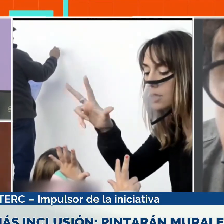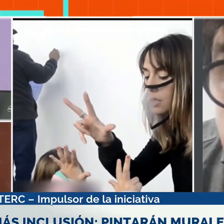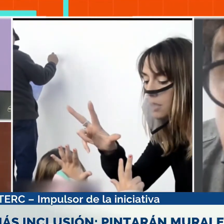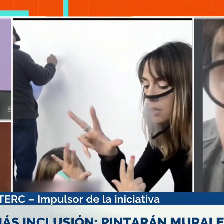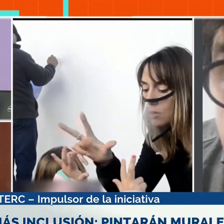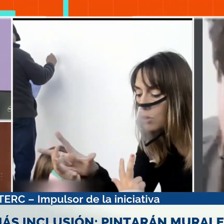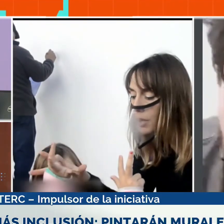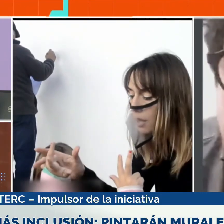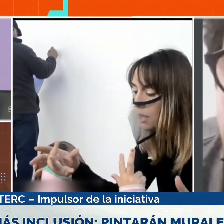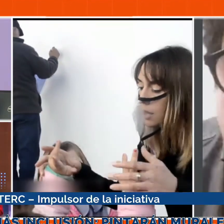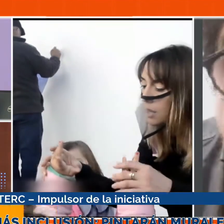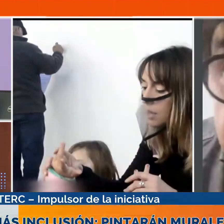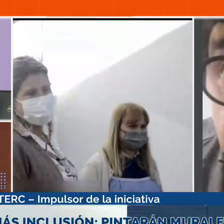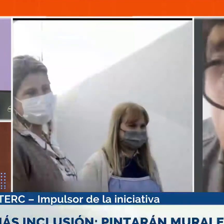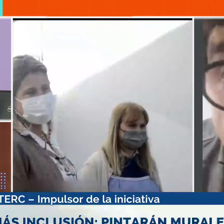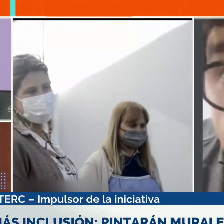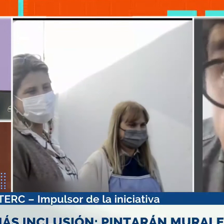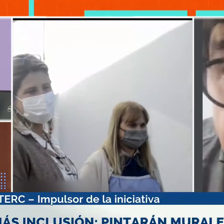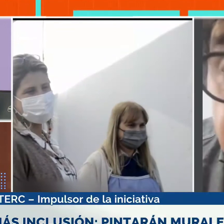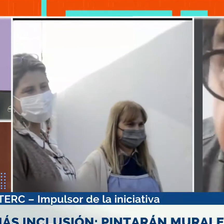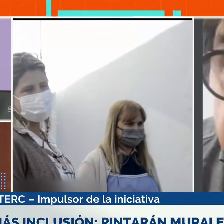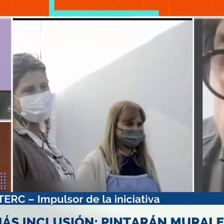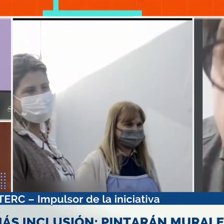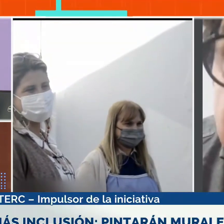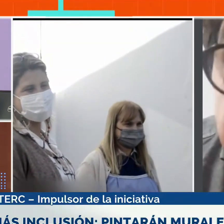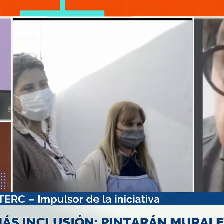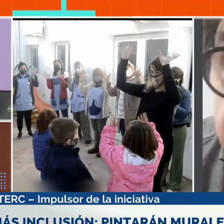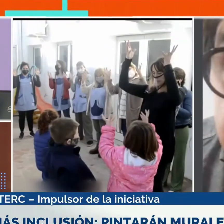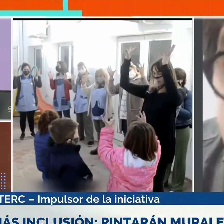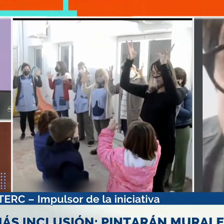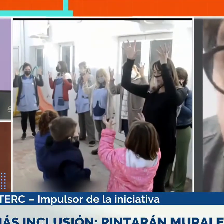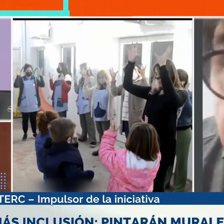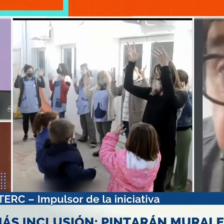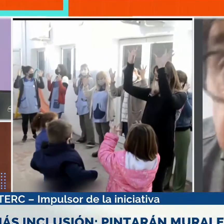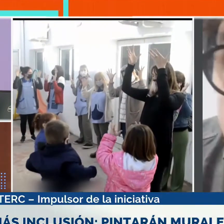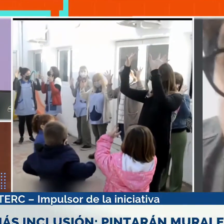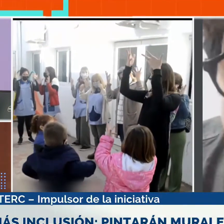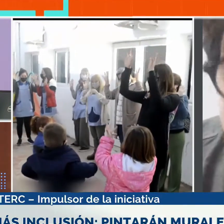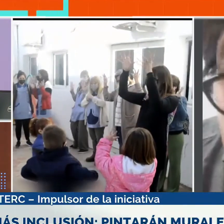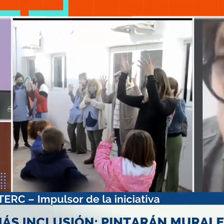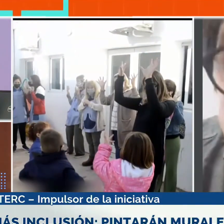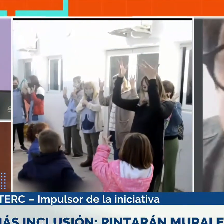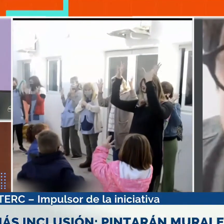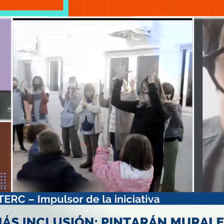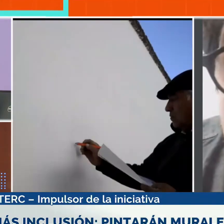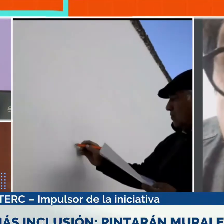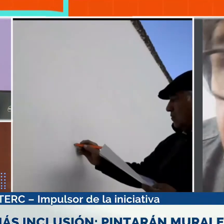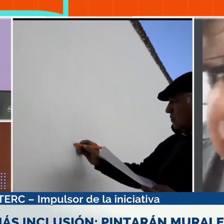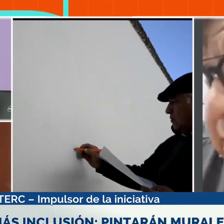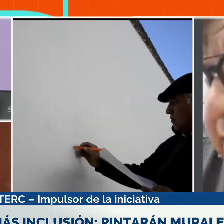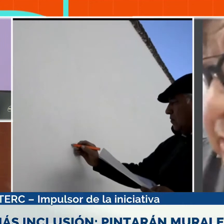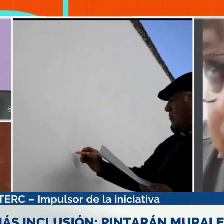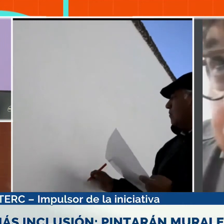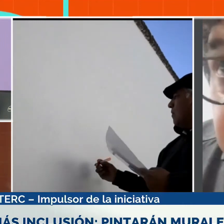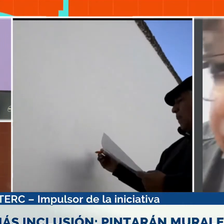bueno, mi hija, lamentablemente, no lo recibió cuando chica y no va a poder hablar. Pero, sin embargo, ella puede escuchar música,